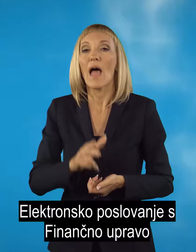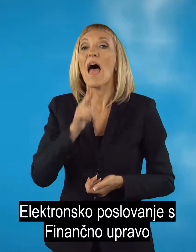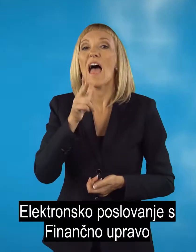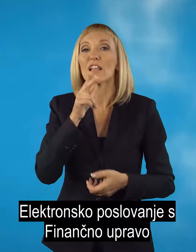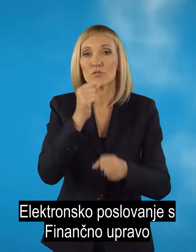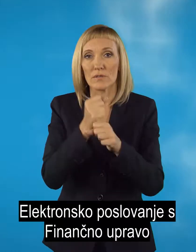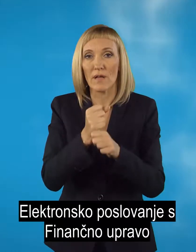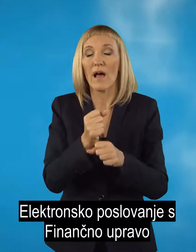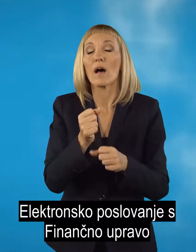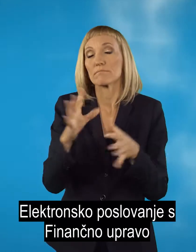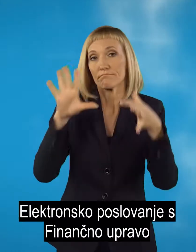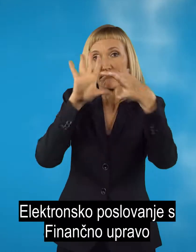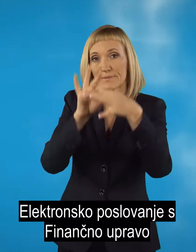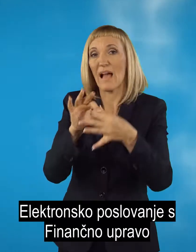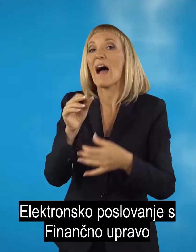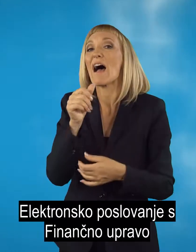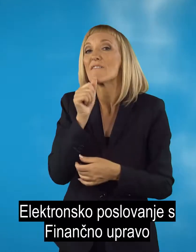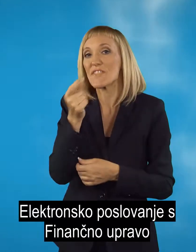Elektronsko poslovanje s finančno upravo.